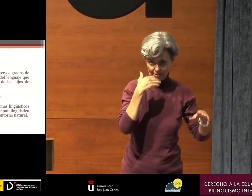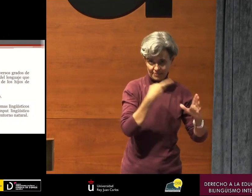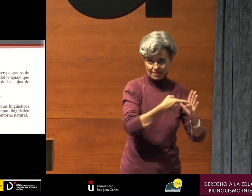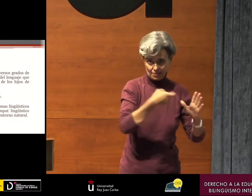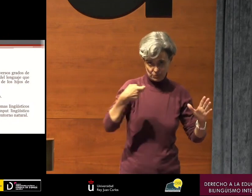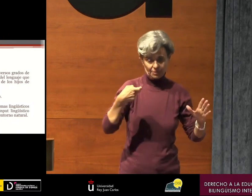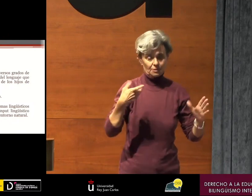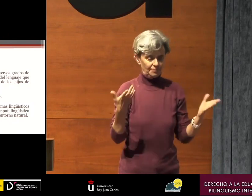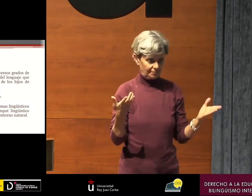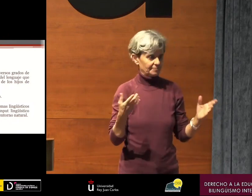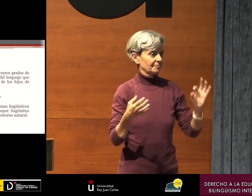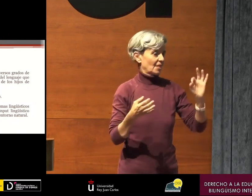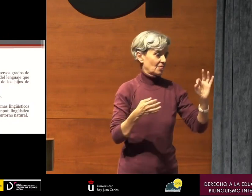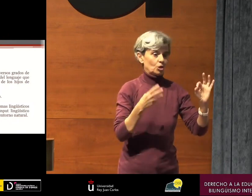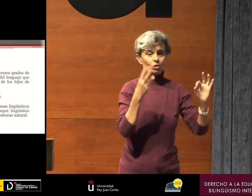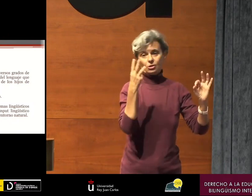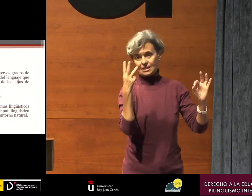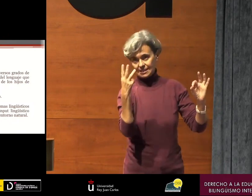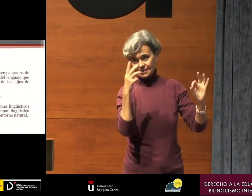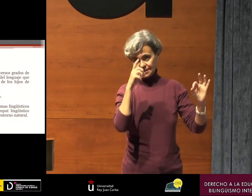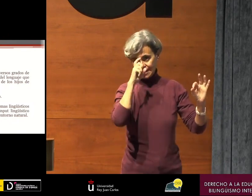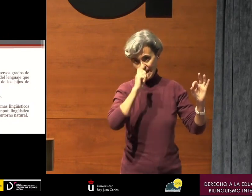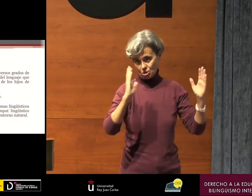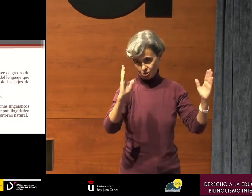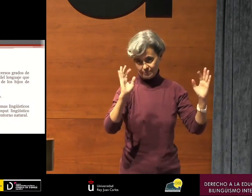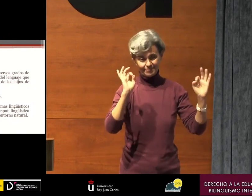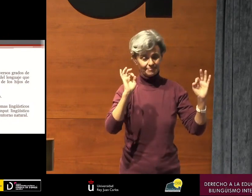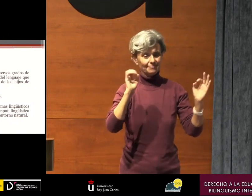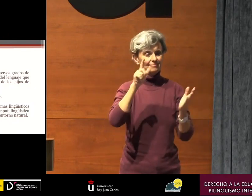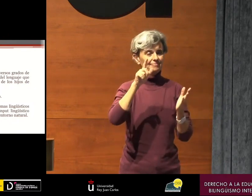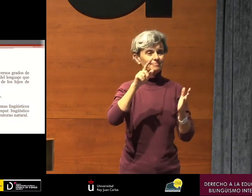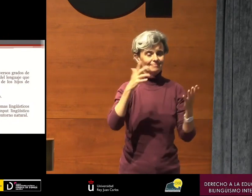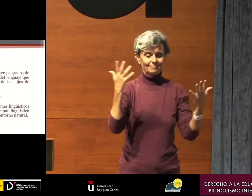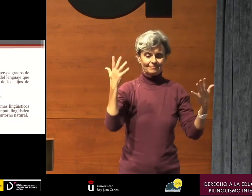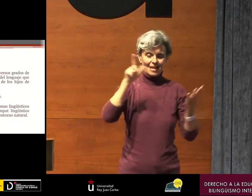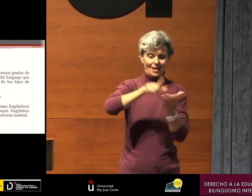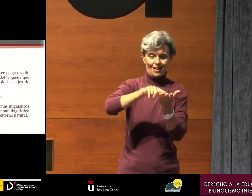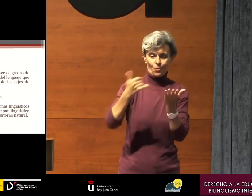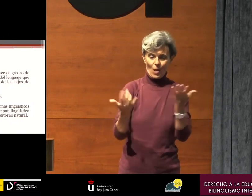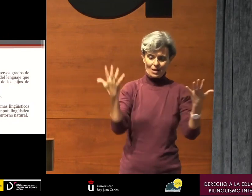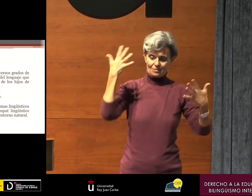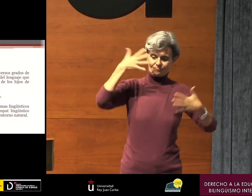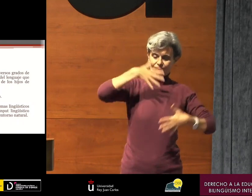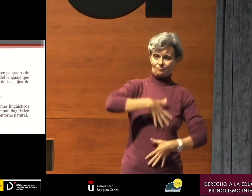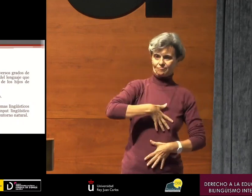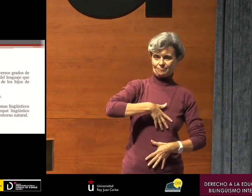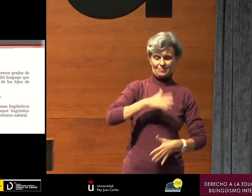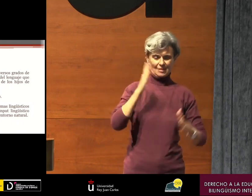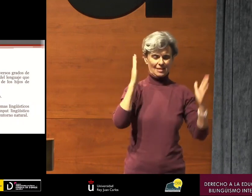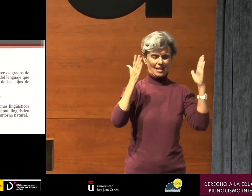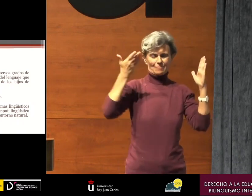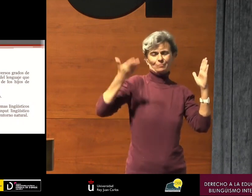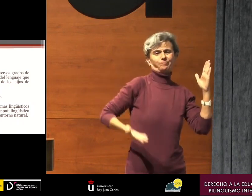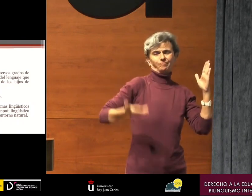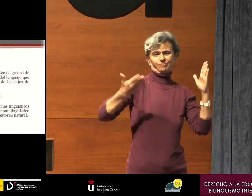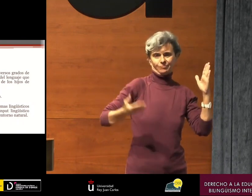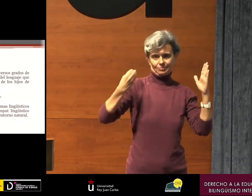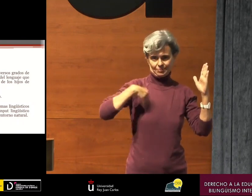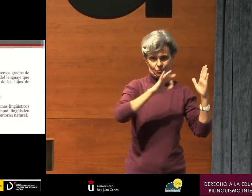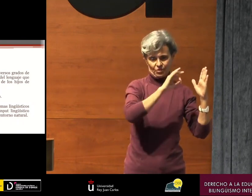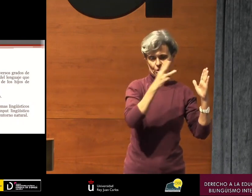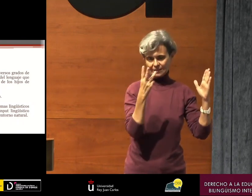Creo que todas conocemos las consecuencias y lo que significa vivir una situación de privación lingüística, sobre todo en las